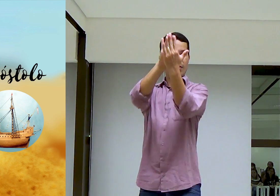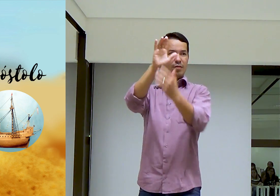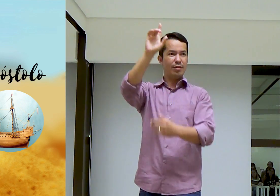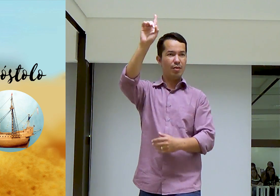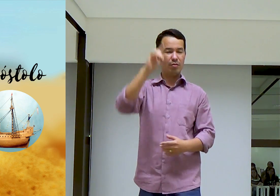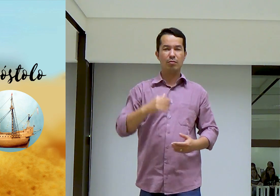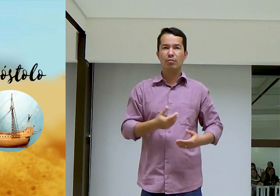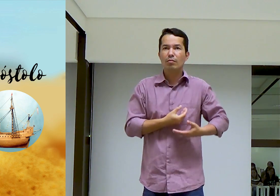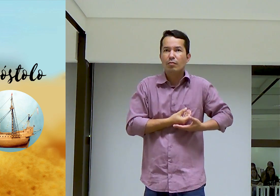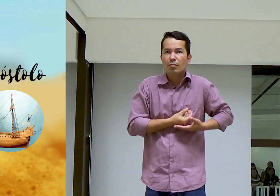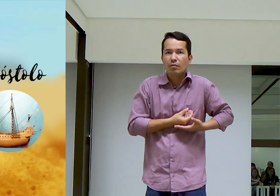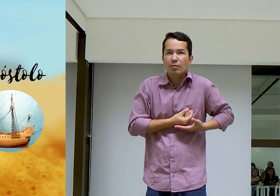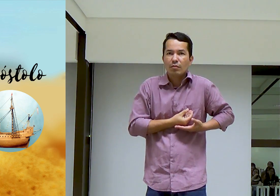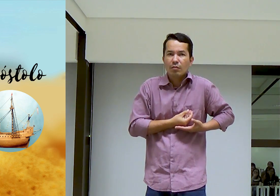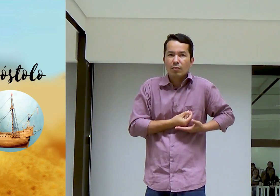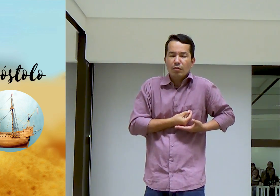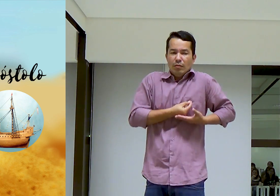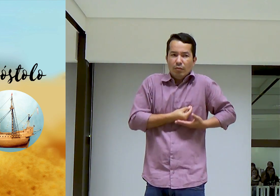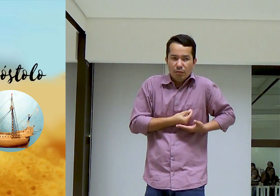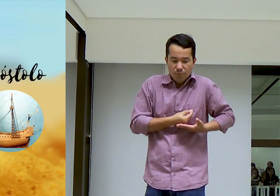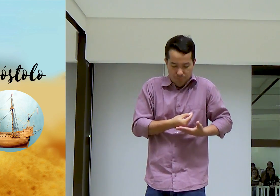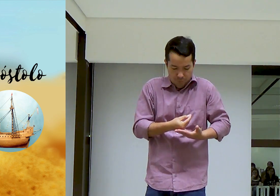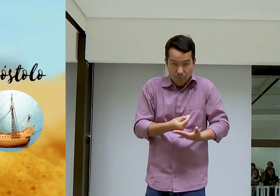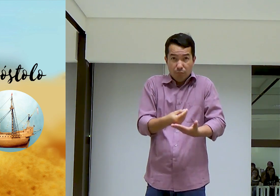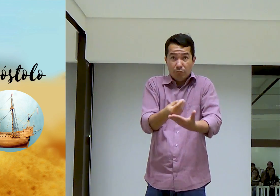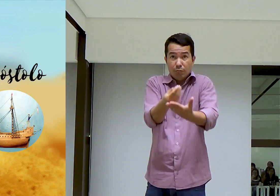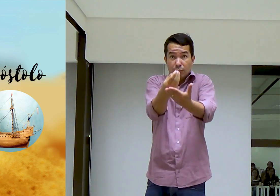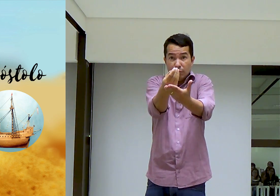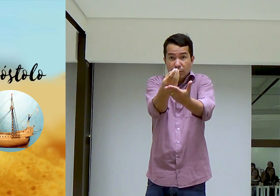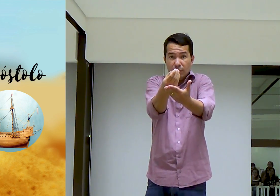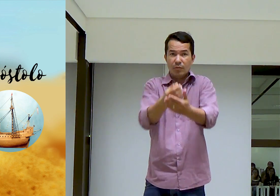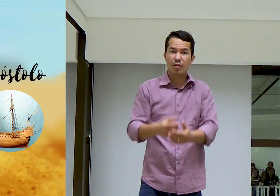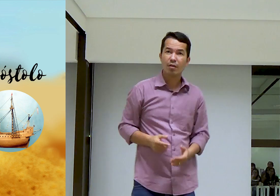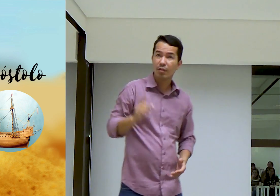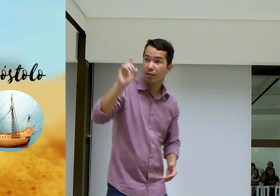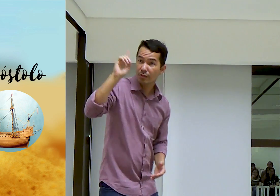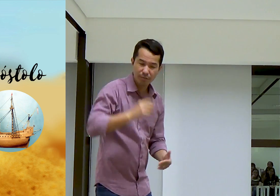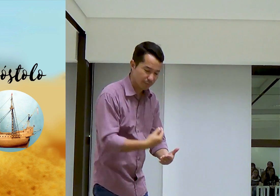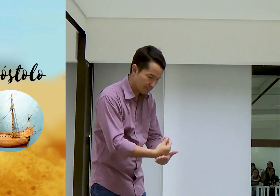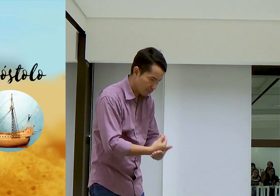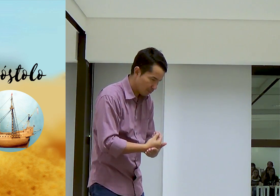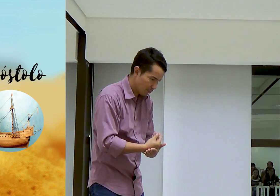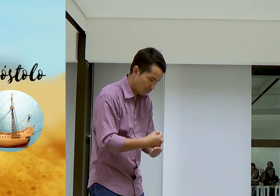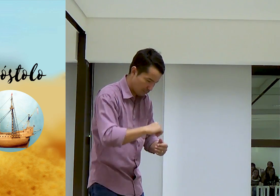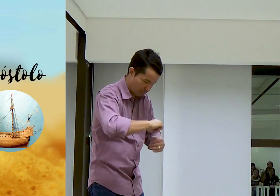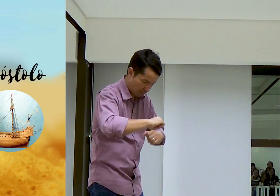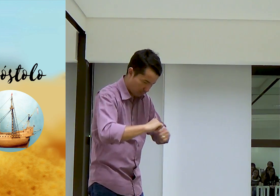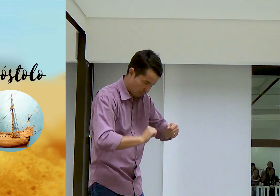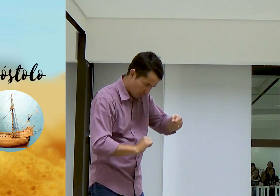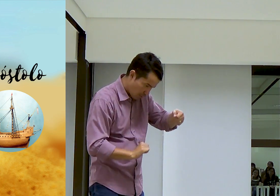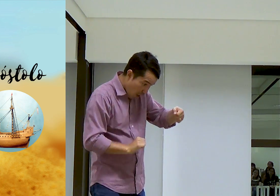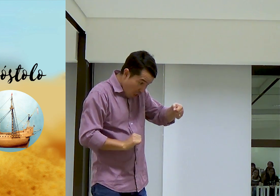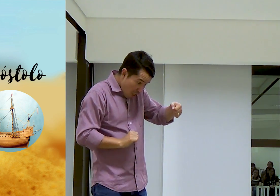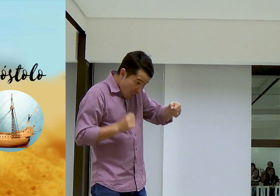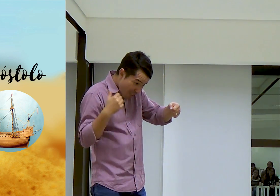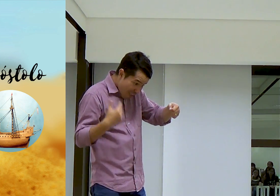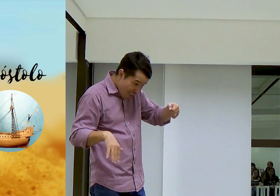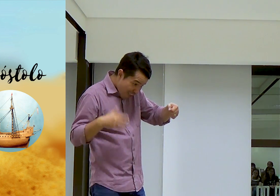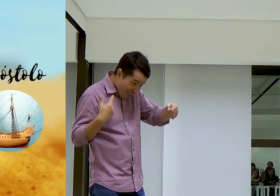com um objetivo, um alvo certo, que é o quê? De um dia Deus vai receber a sua vida e vai